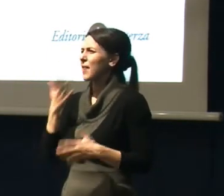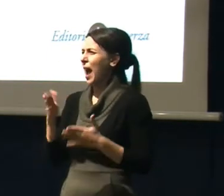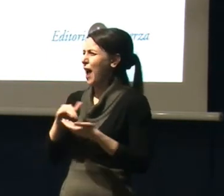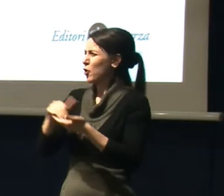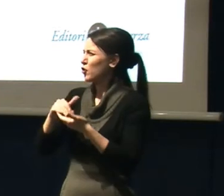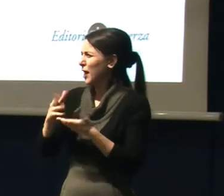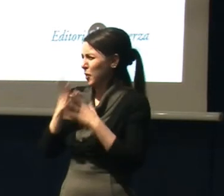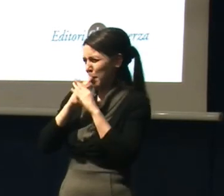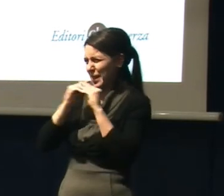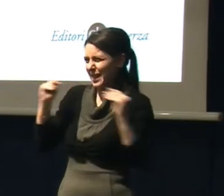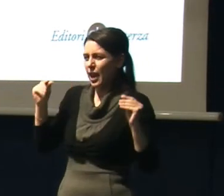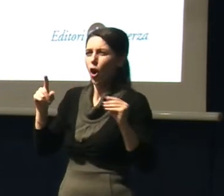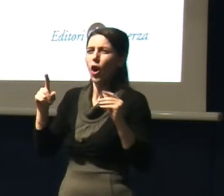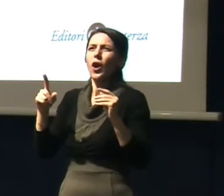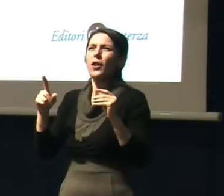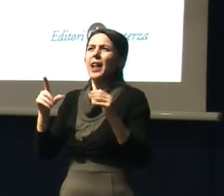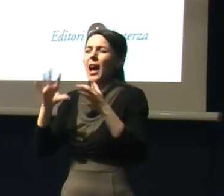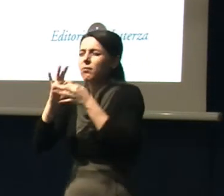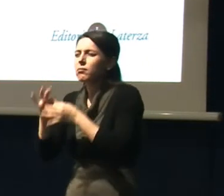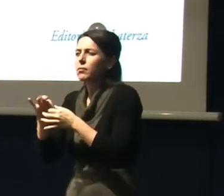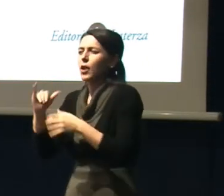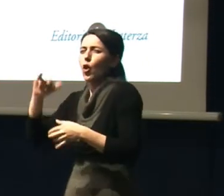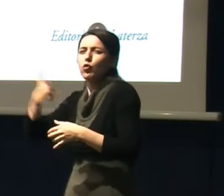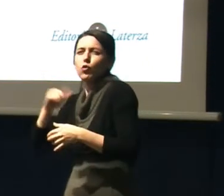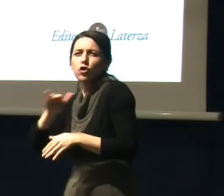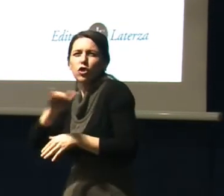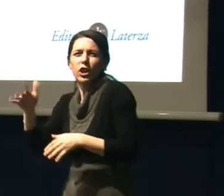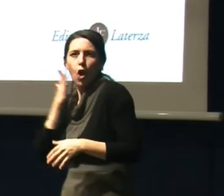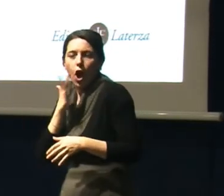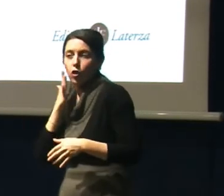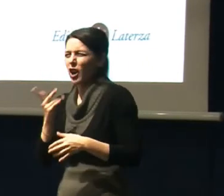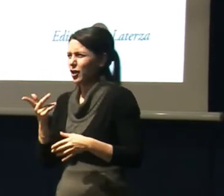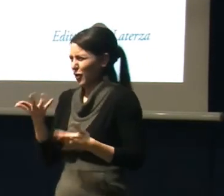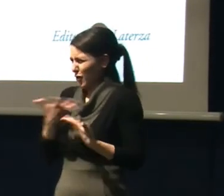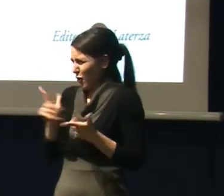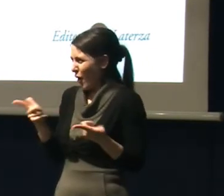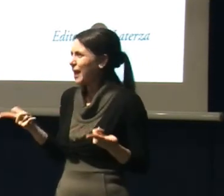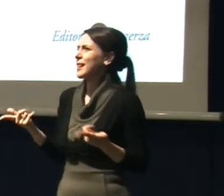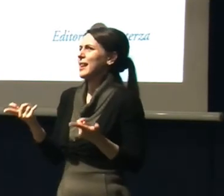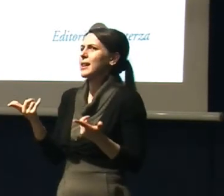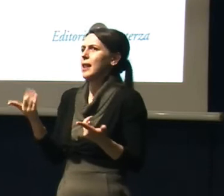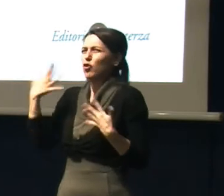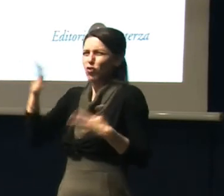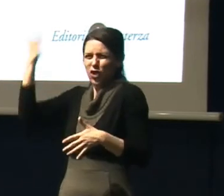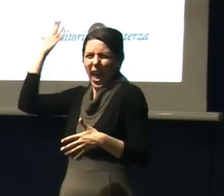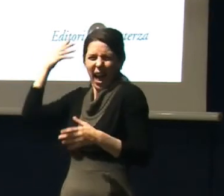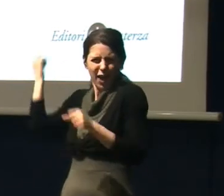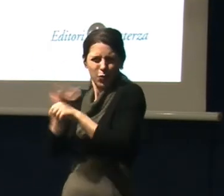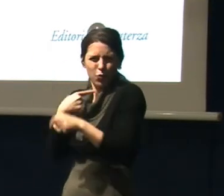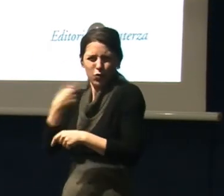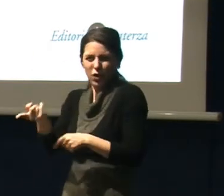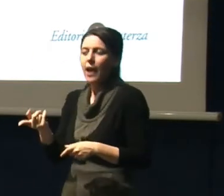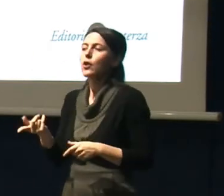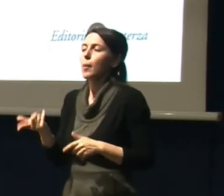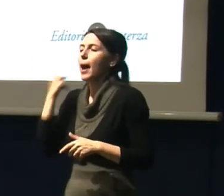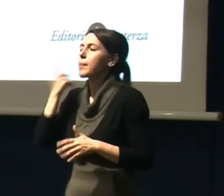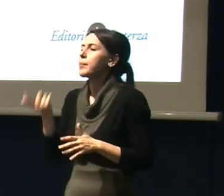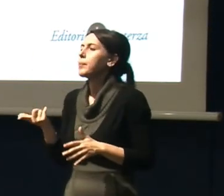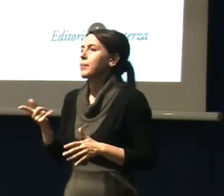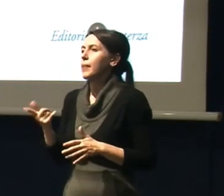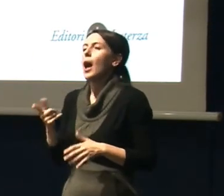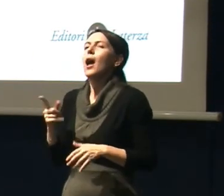misteriosa che spinge il adolescente al suicidio che non esiste che era già stata trattata ma rispettando un'antica legge della stampa non c'è nessuna